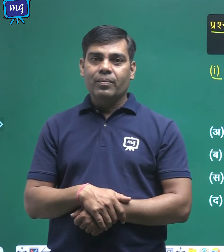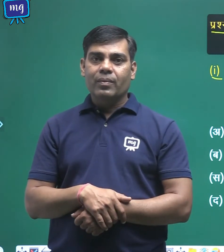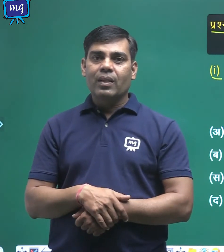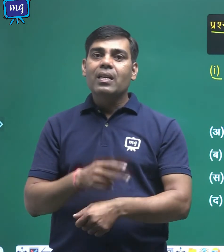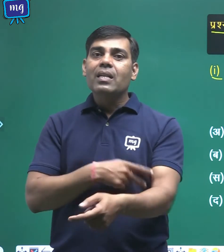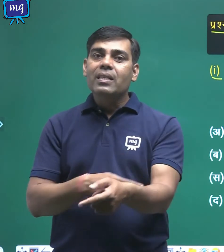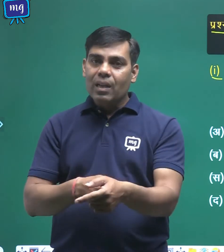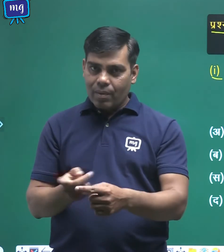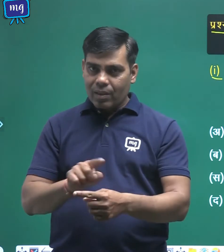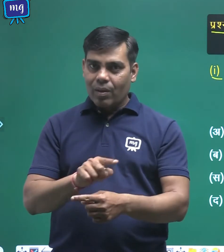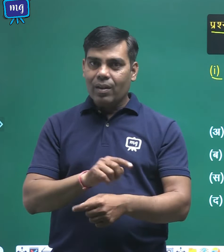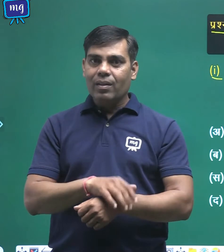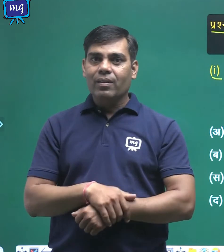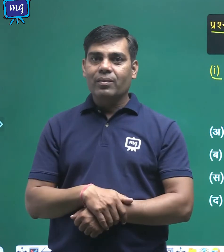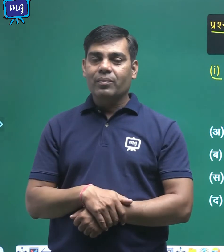सेगाबाई द्वारा,